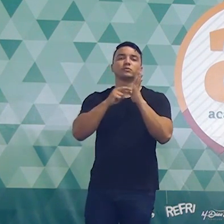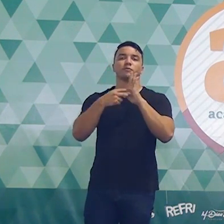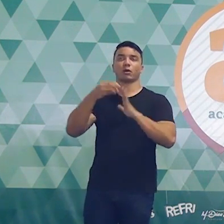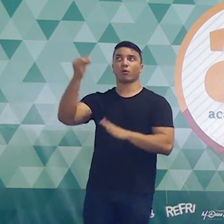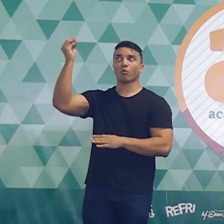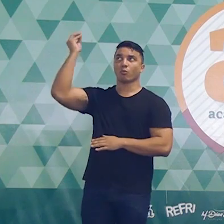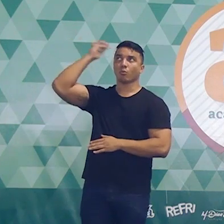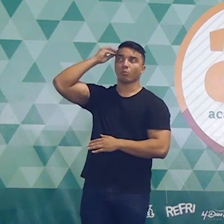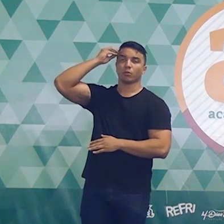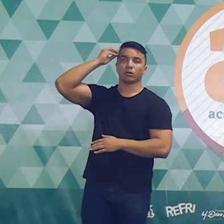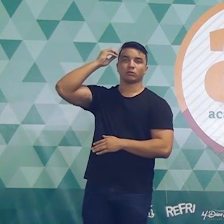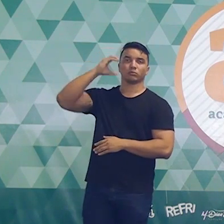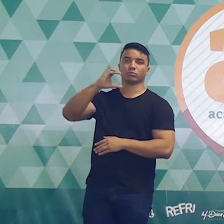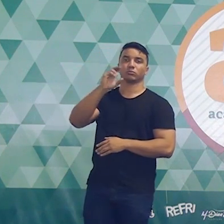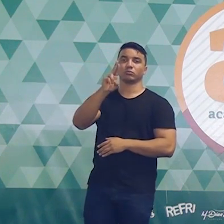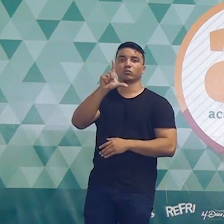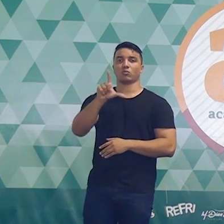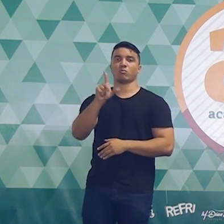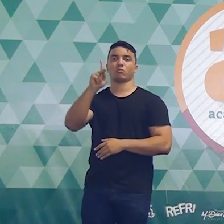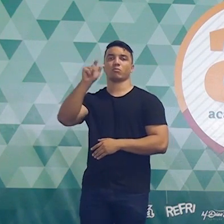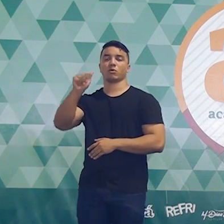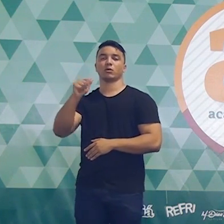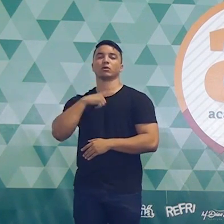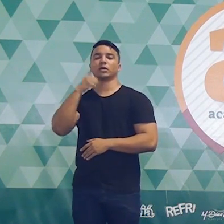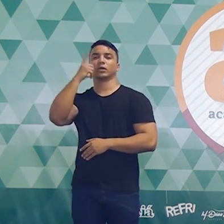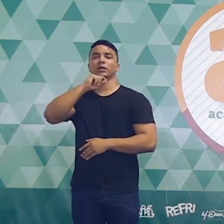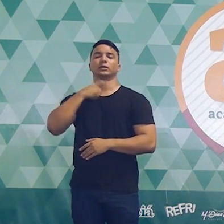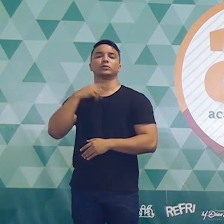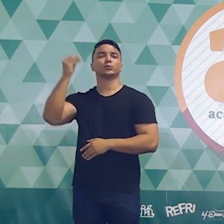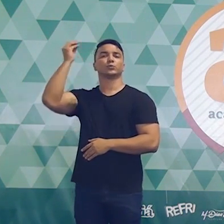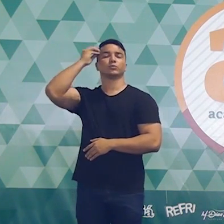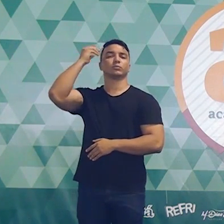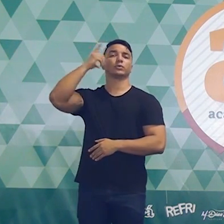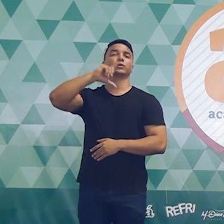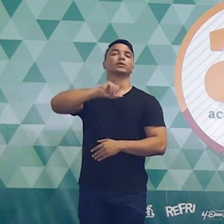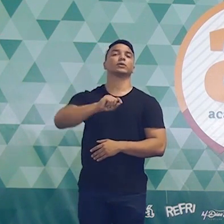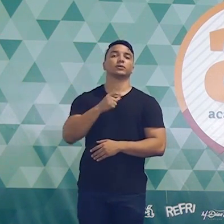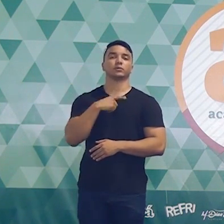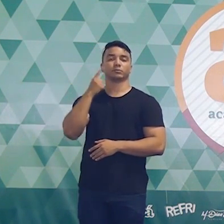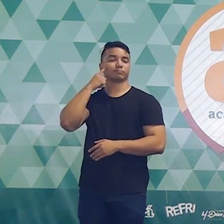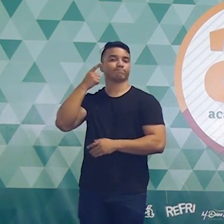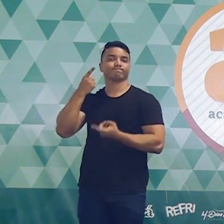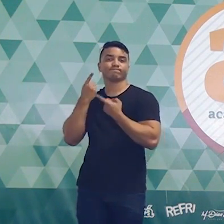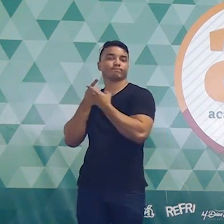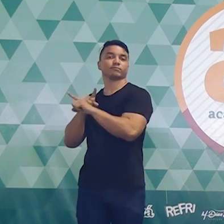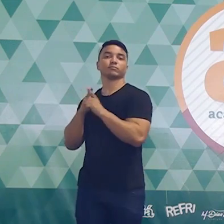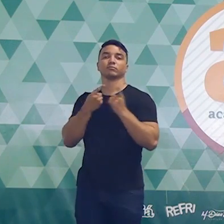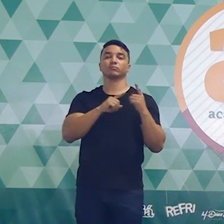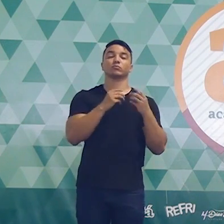Palavras de culpa. Se eu for fazer uma tese culpando, eu vou dizer o que? Culpando.